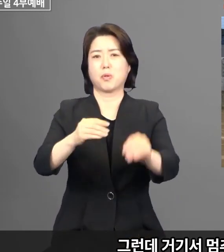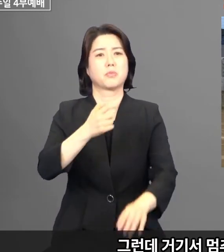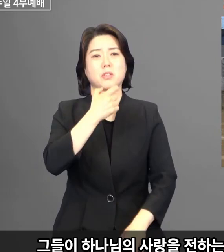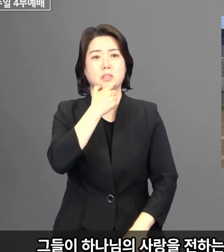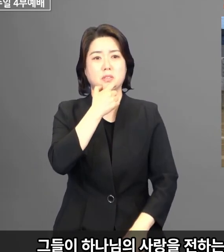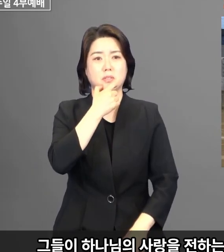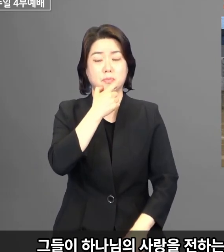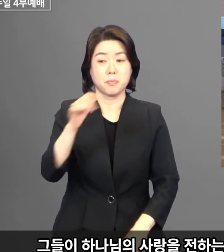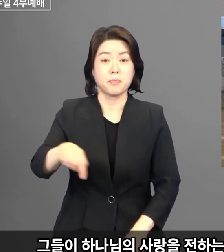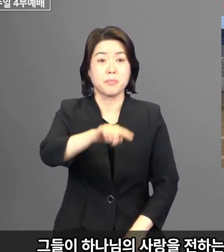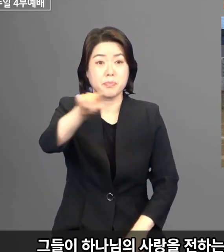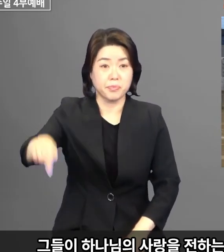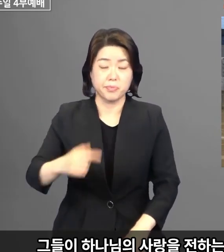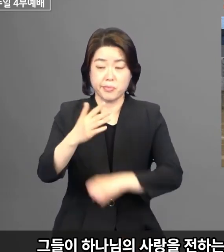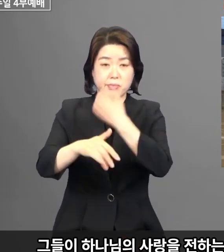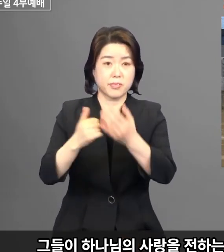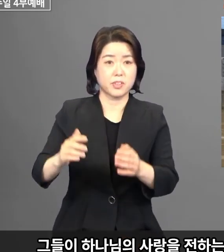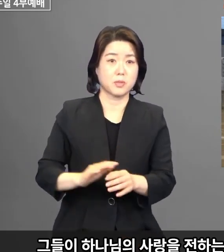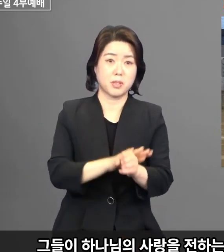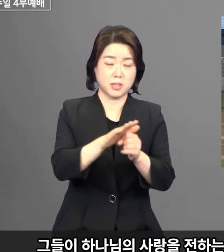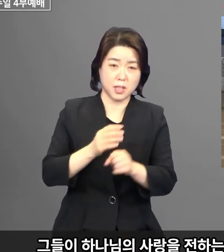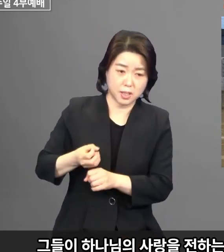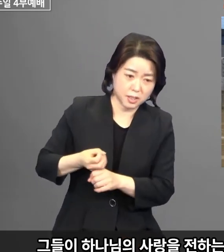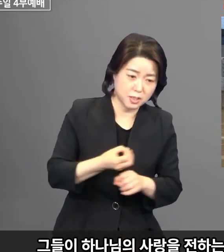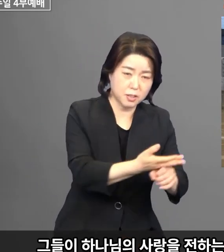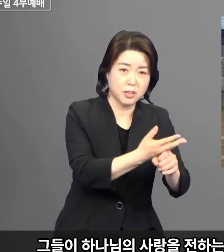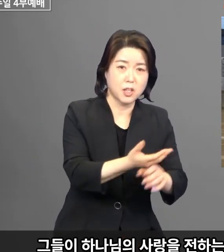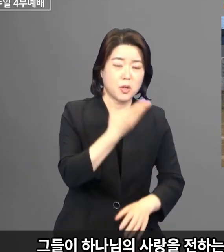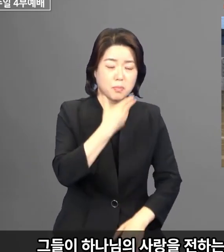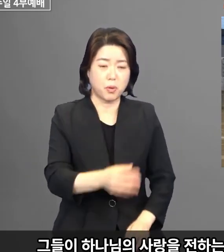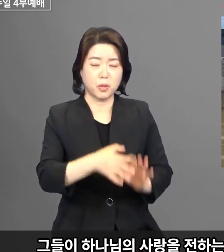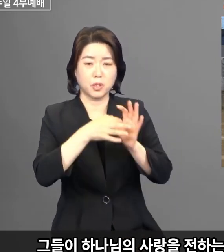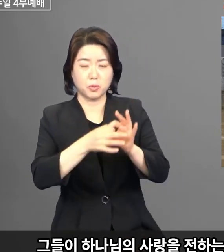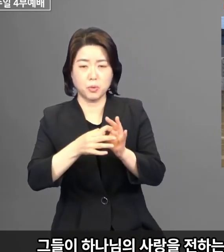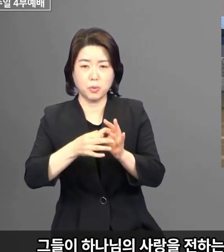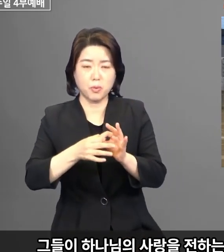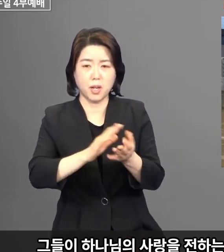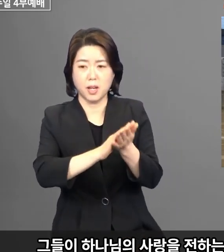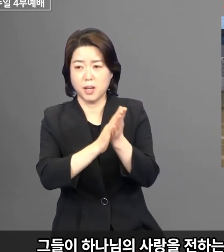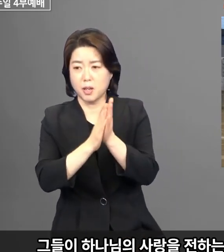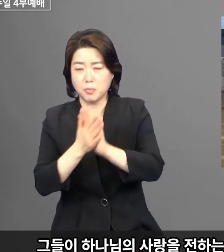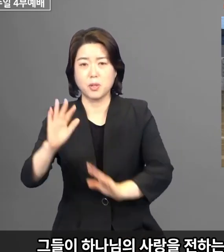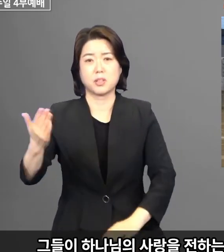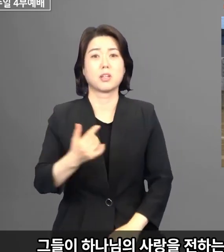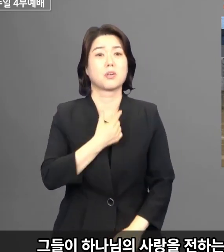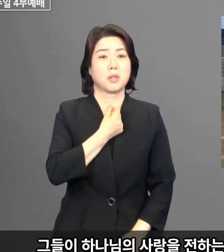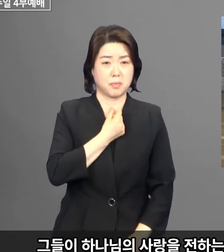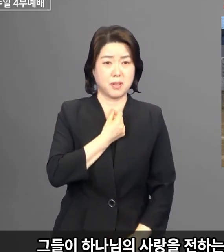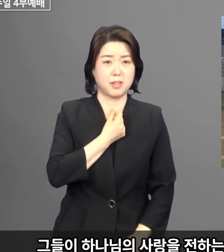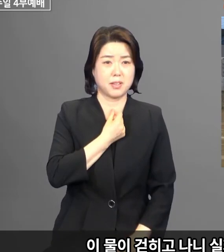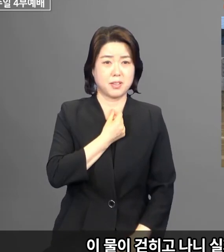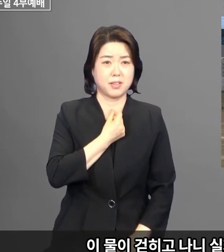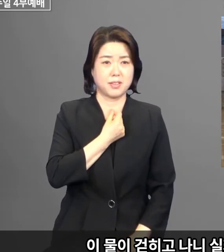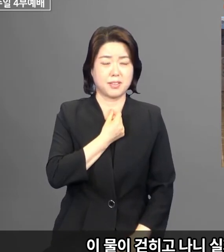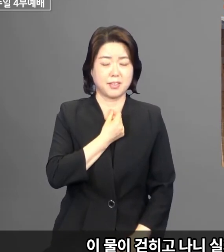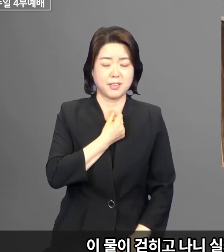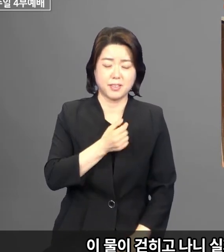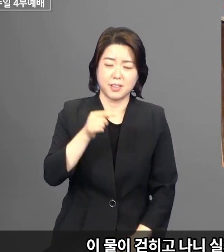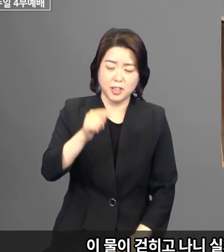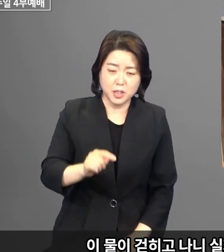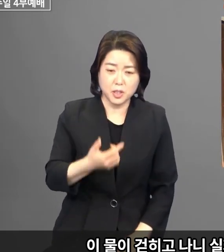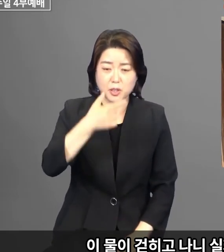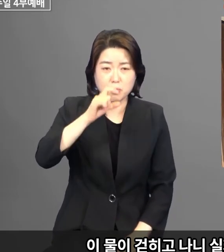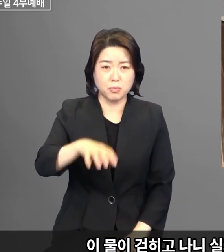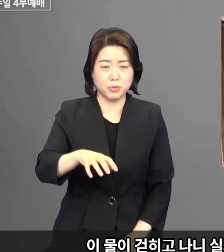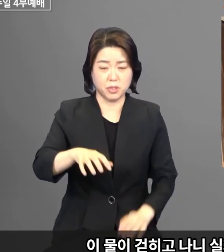않습니다. 그들이 하나님의 사랑을 전하는 복의 통로가 되기를 희망합니다. 이